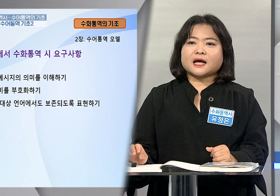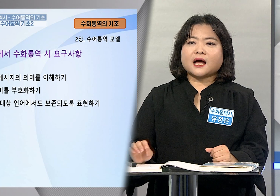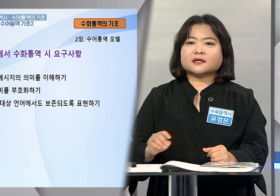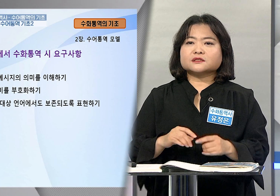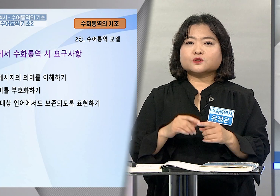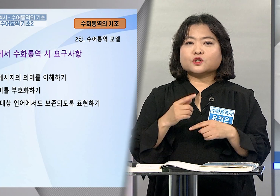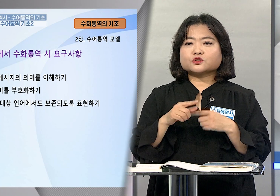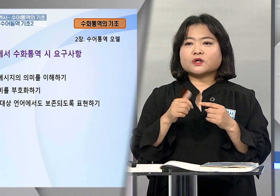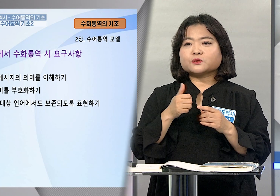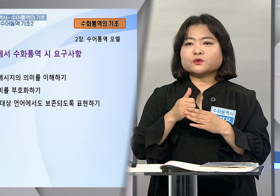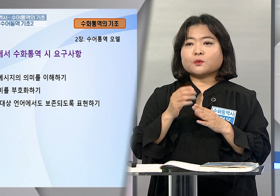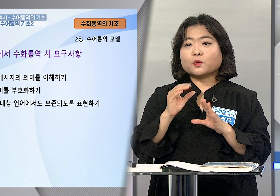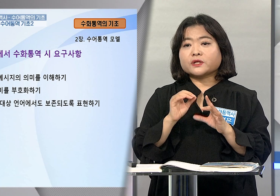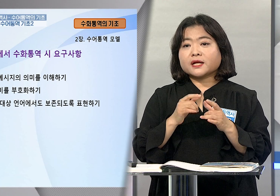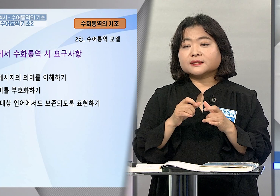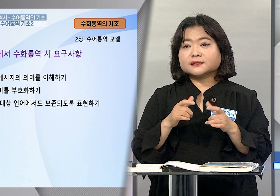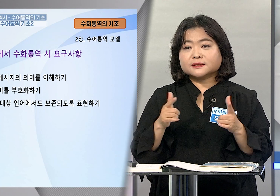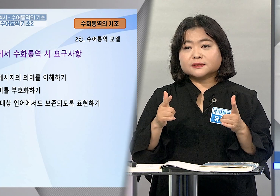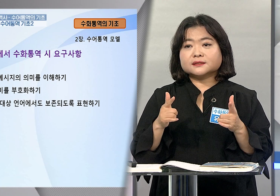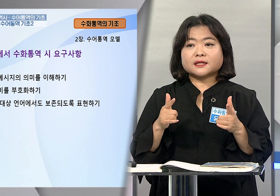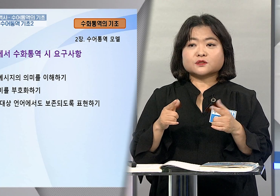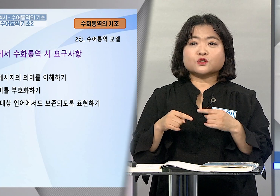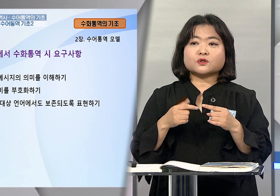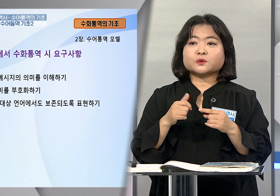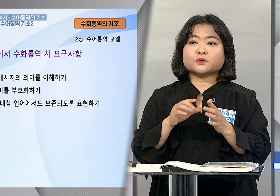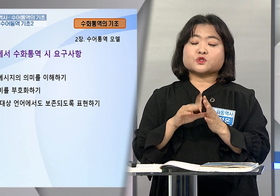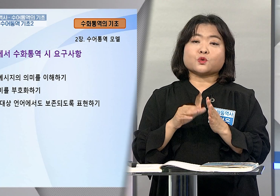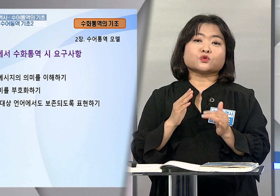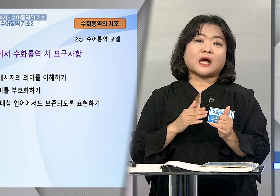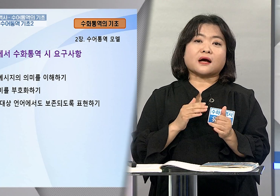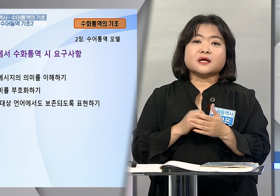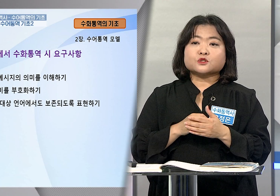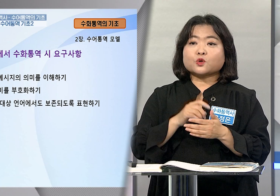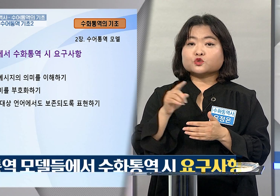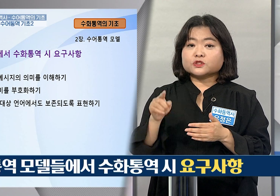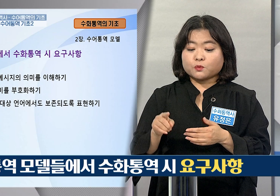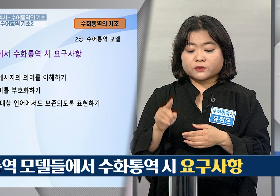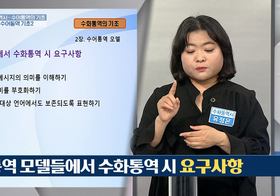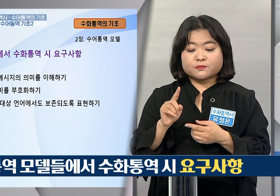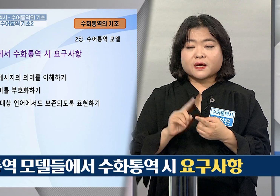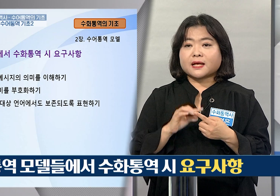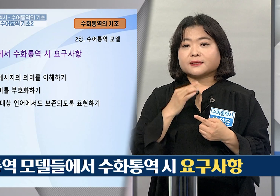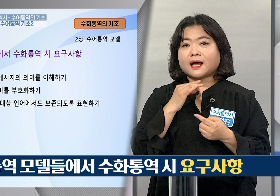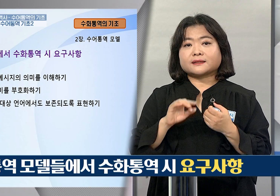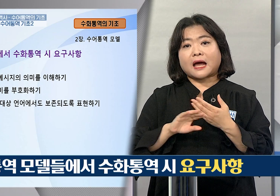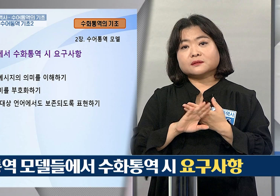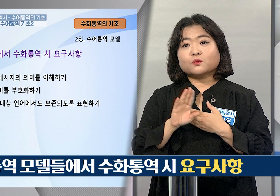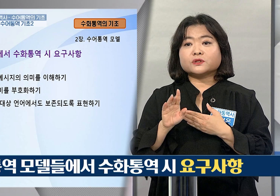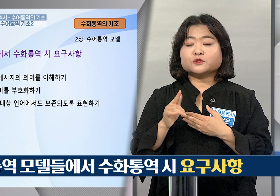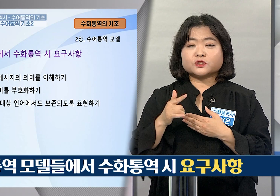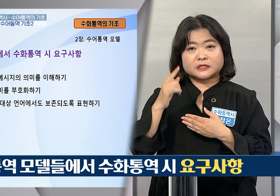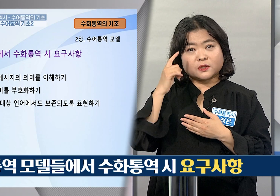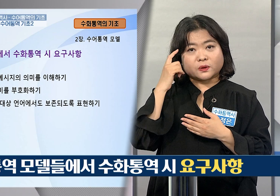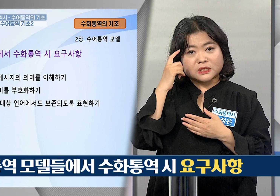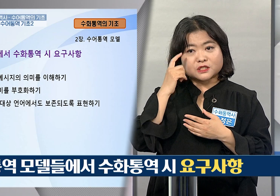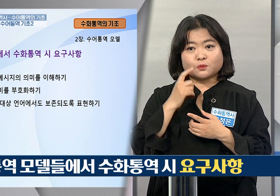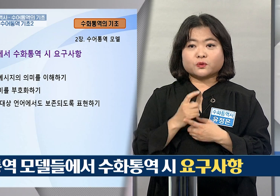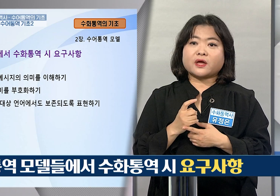자, 그리고 수화통역 모델들에서 수화통역시 요구사항, 송수신 모델뿐만 아니라 다른 모델들이 있어요. 인지